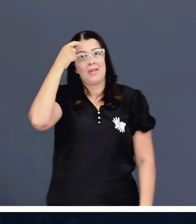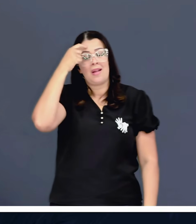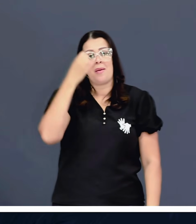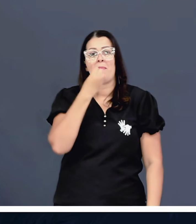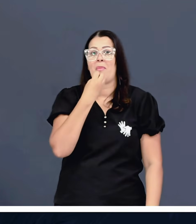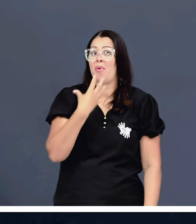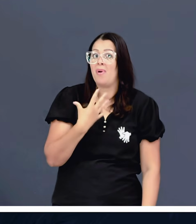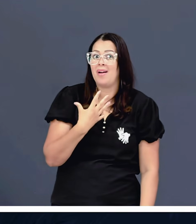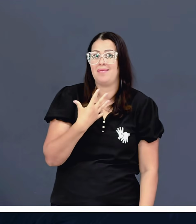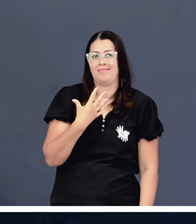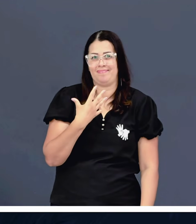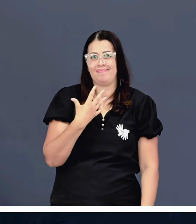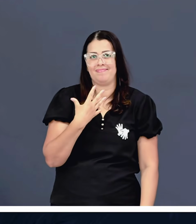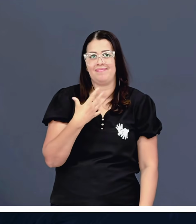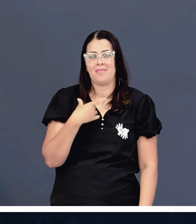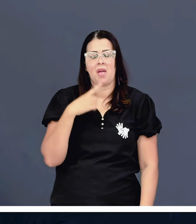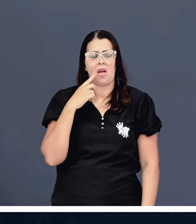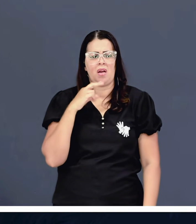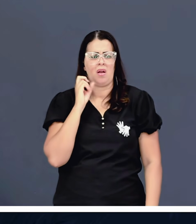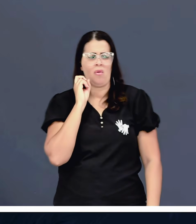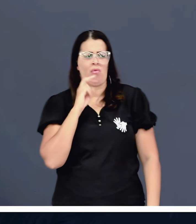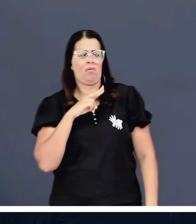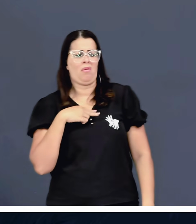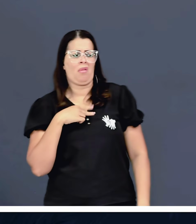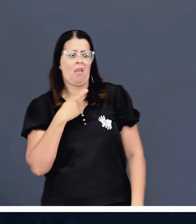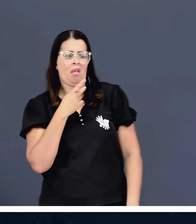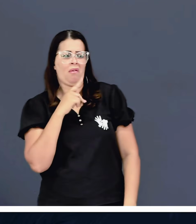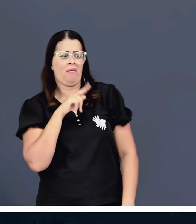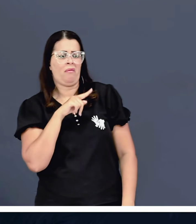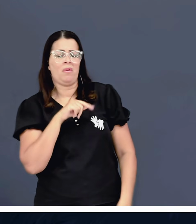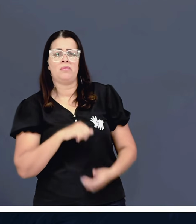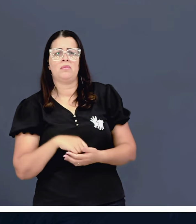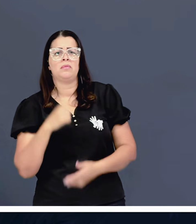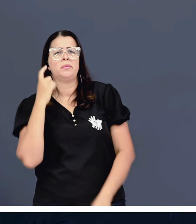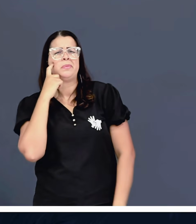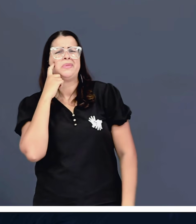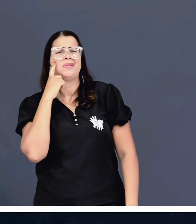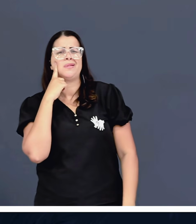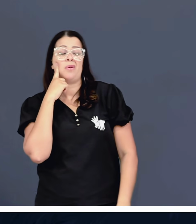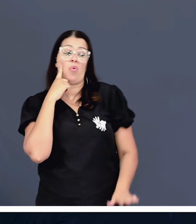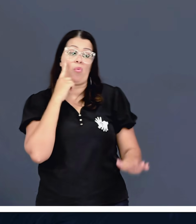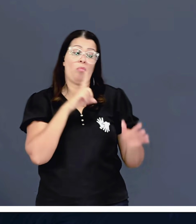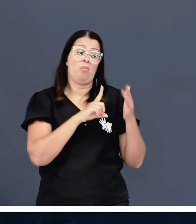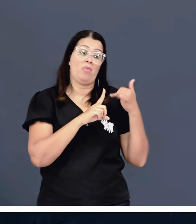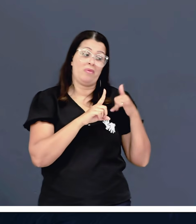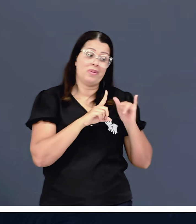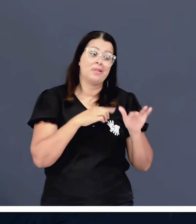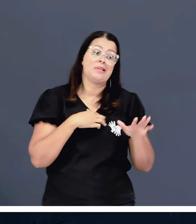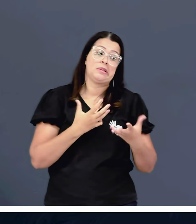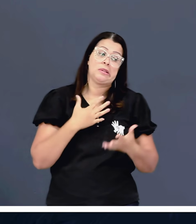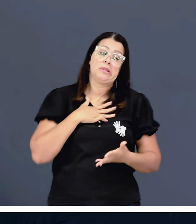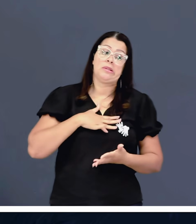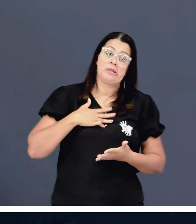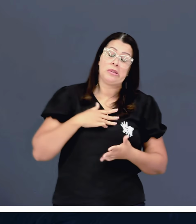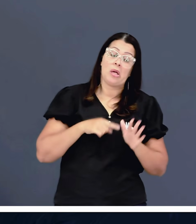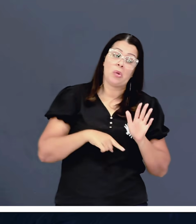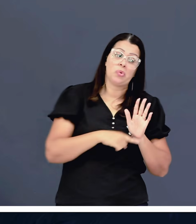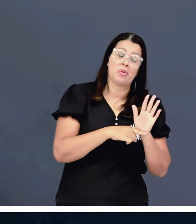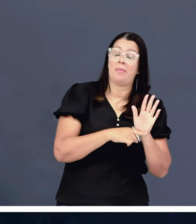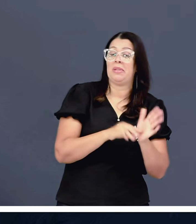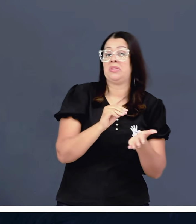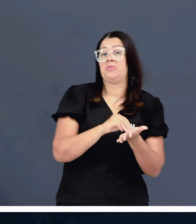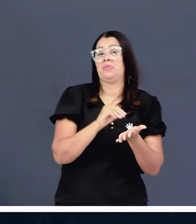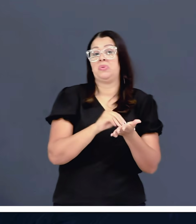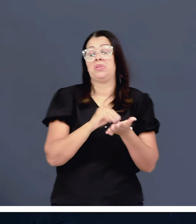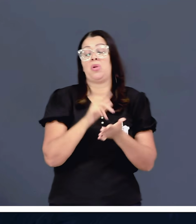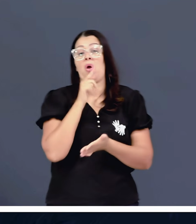mentalidade generosa e de abundância, o que era que ela iria pensar? Olha, profeta, até gostaria de te ajudar, mas está faltando